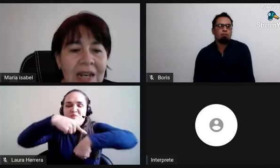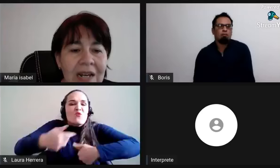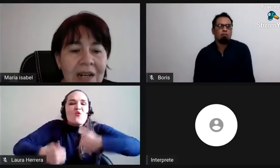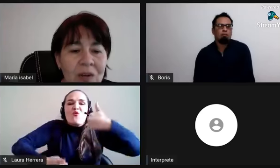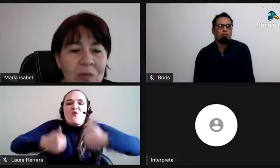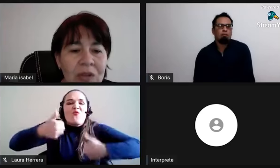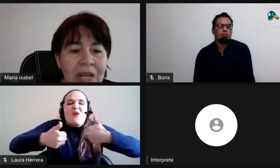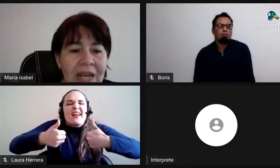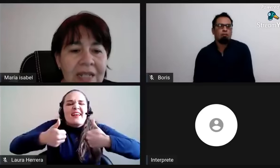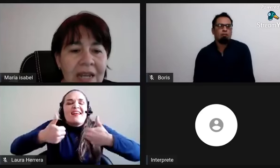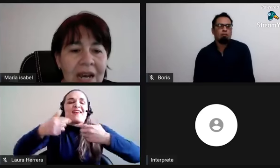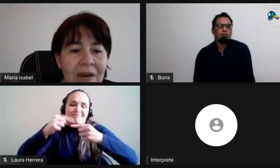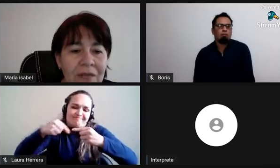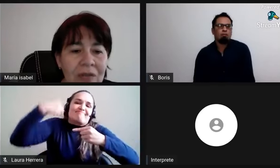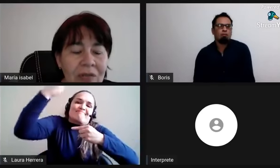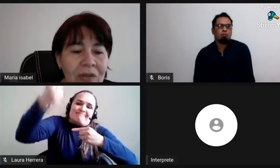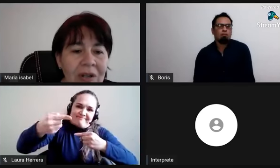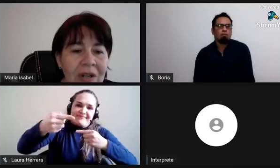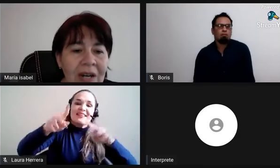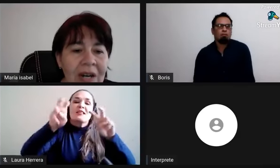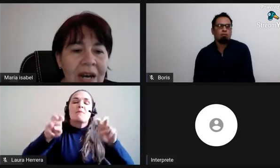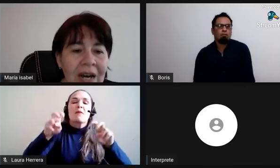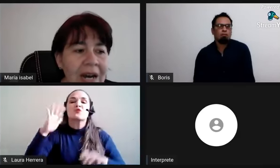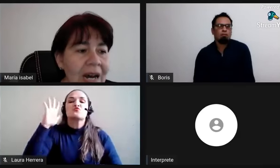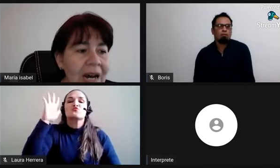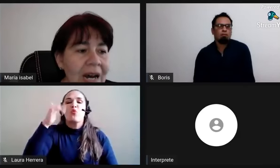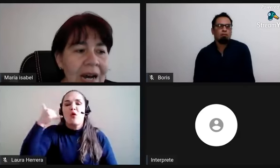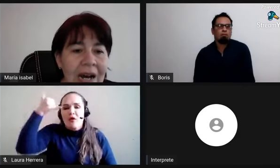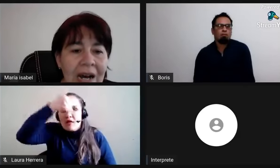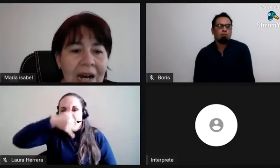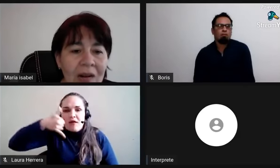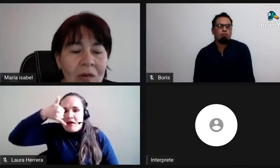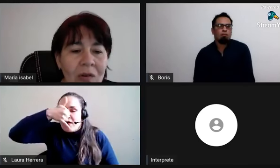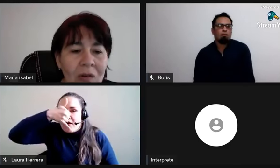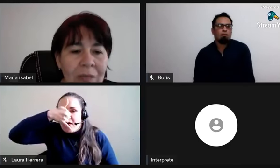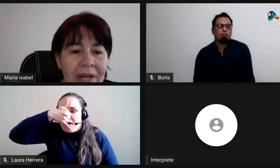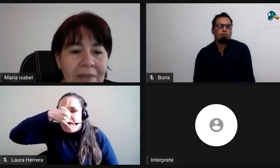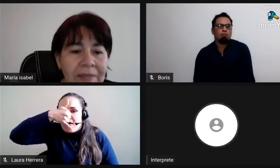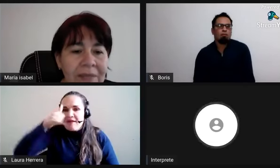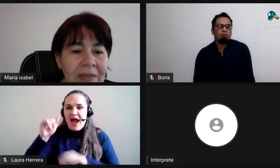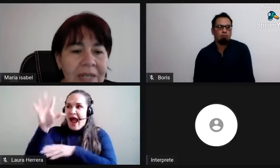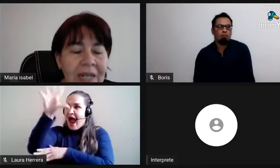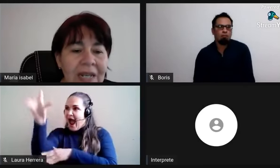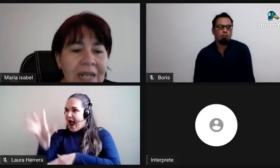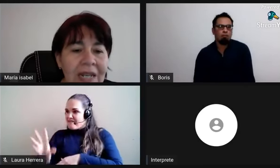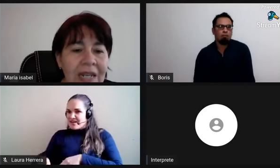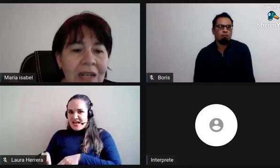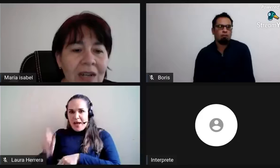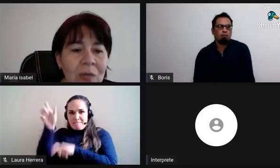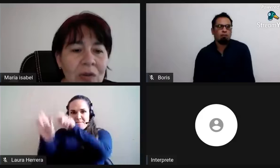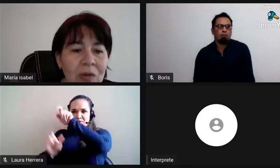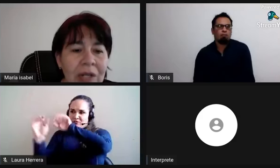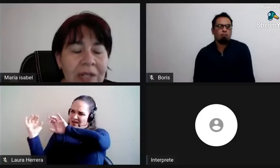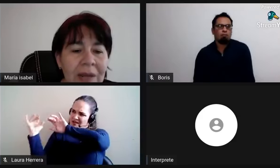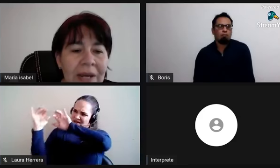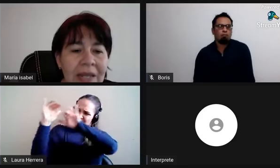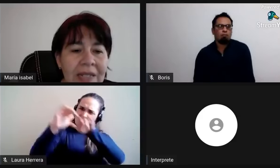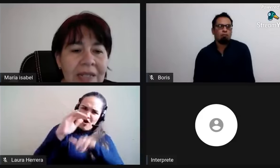las comunidades afro a, a Colombia y como todo el tema de